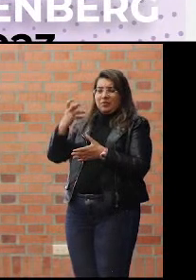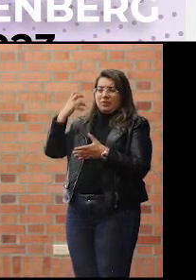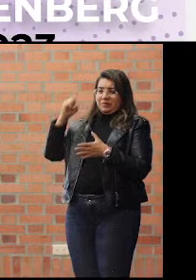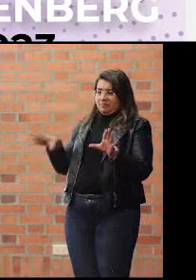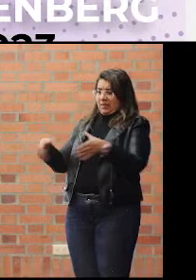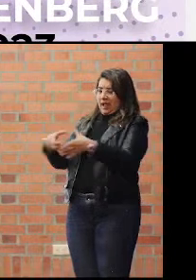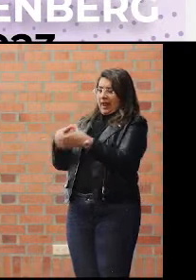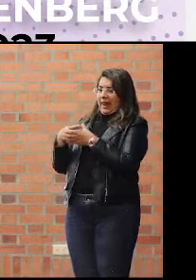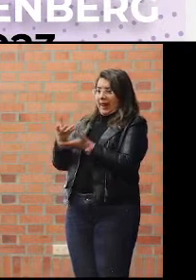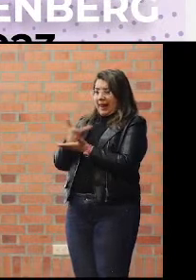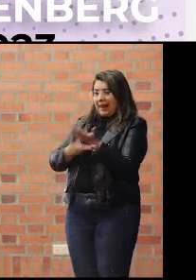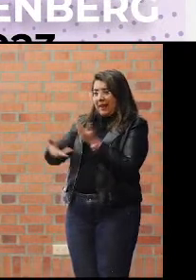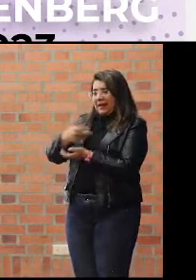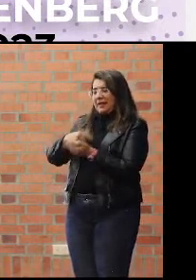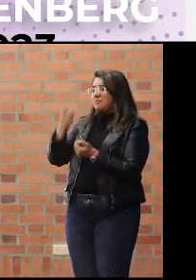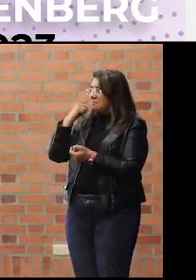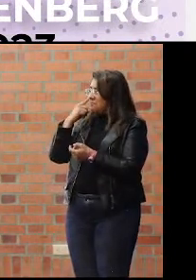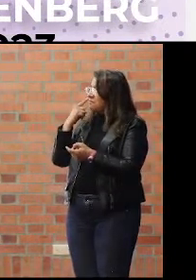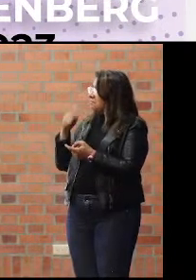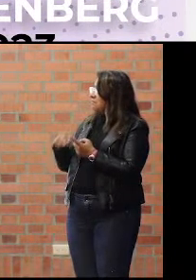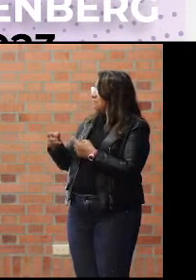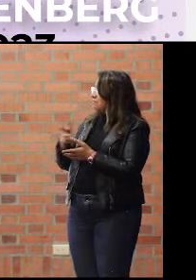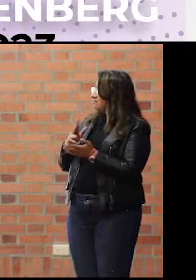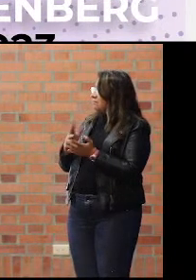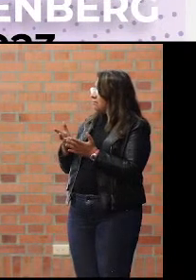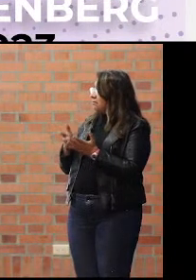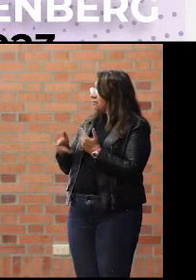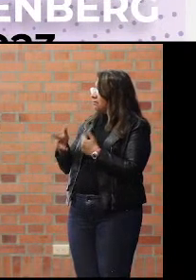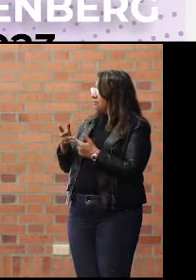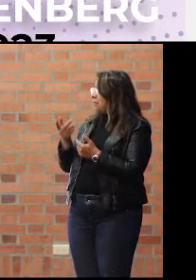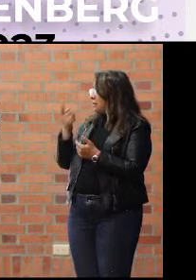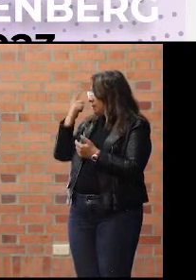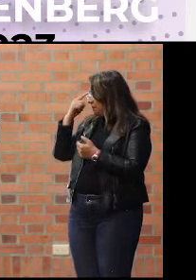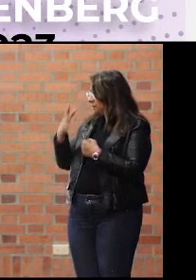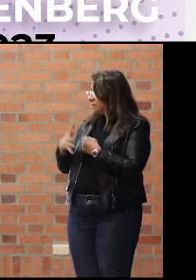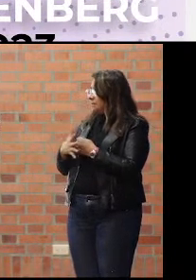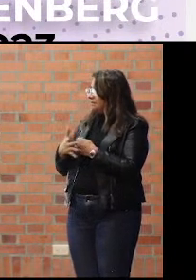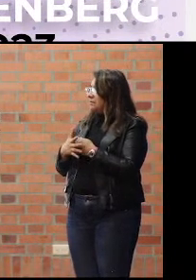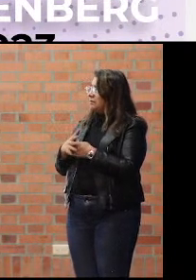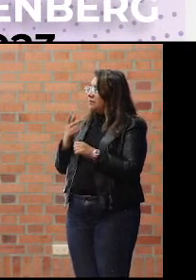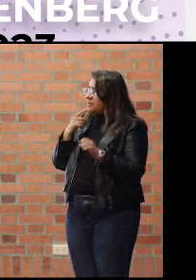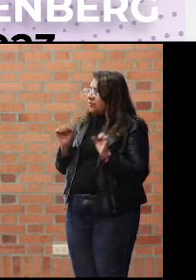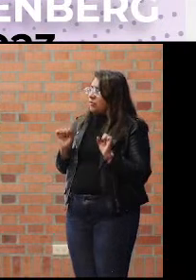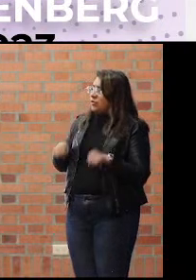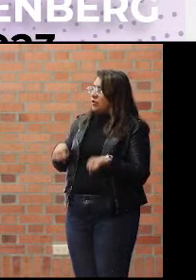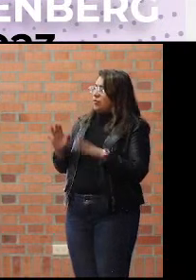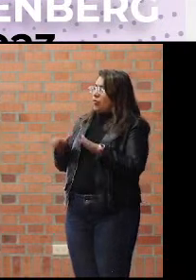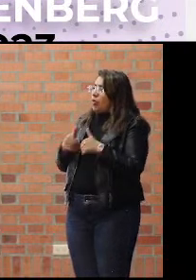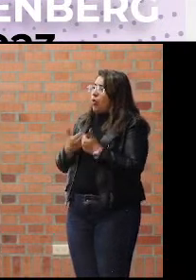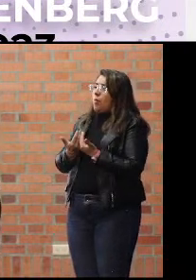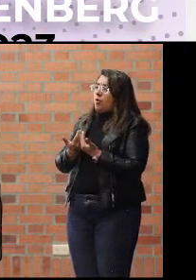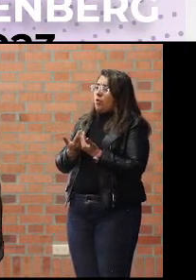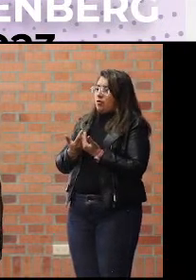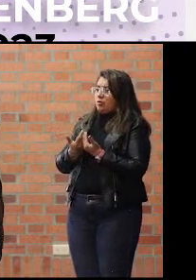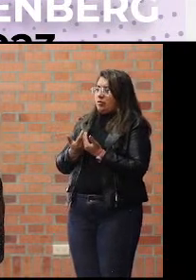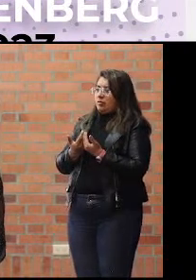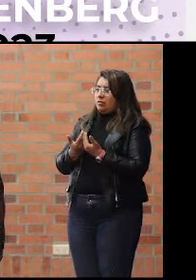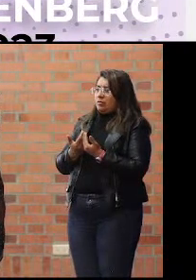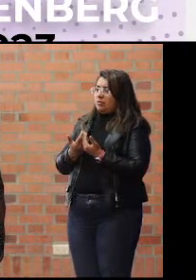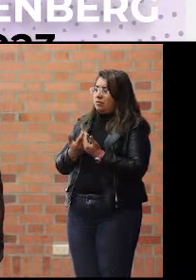todas a Lucy muchas de ellas Hoy acá acompañándonos para pensar que podíamos hacer cómo podíamos